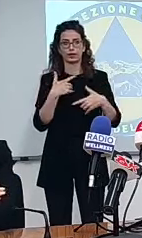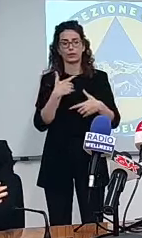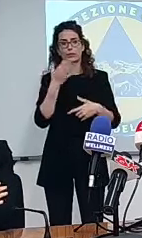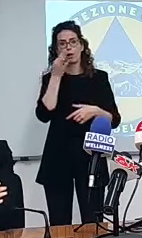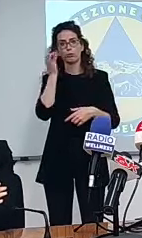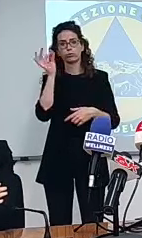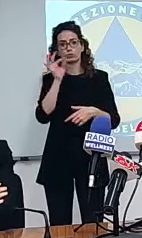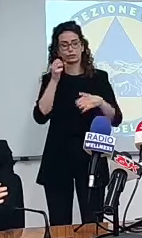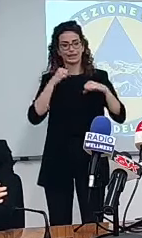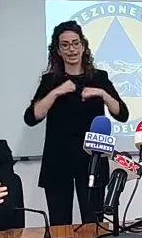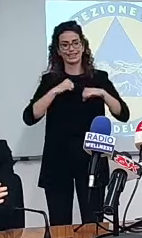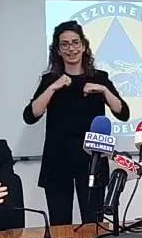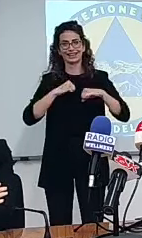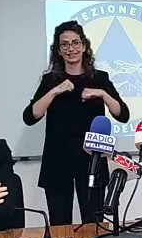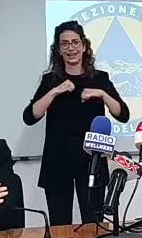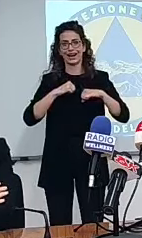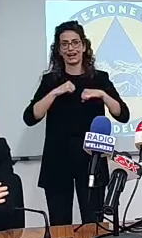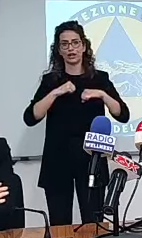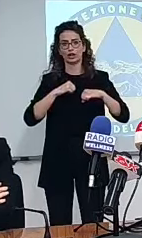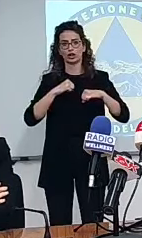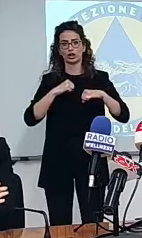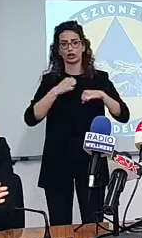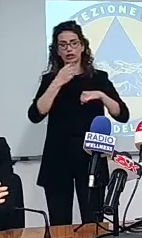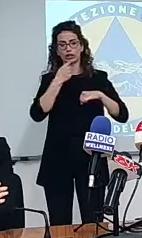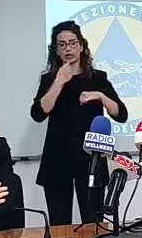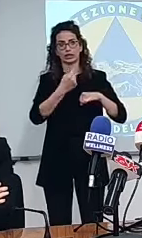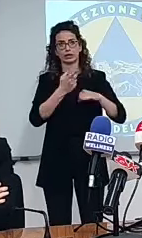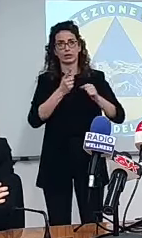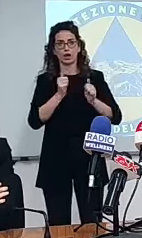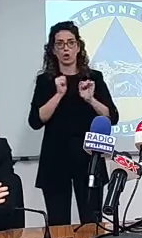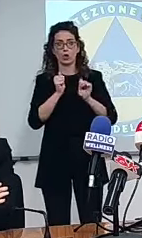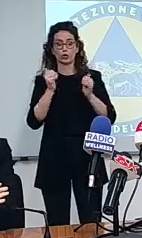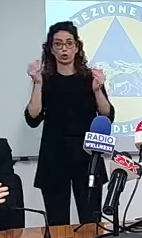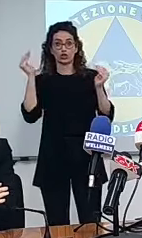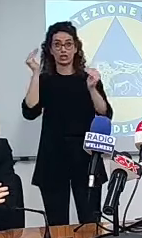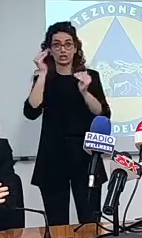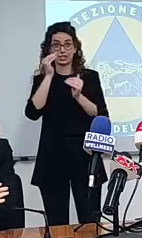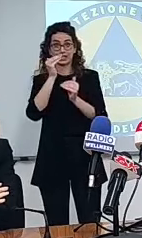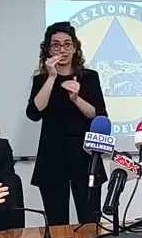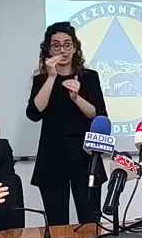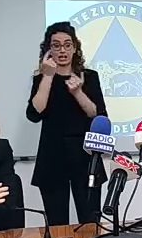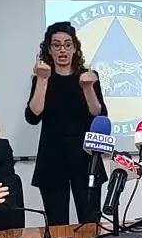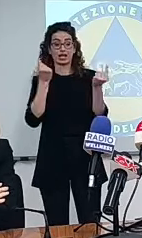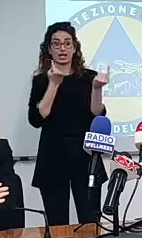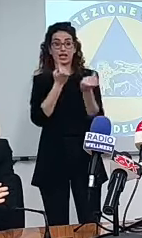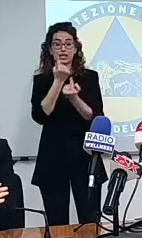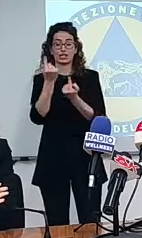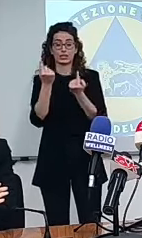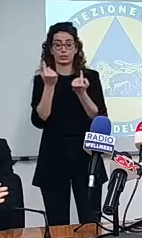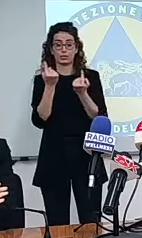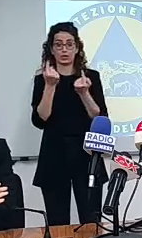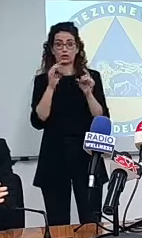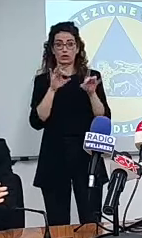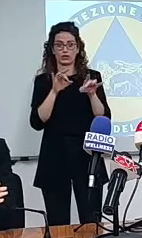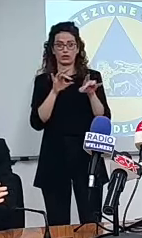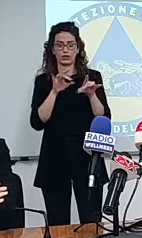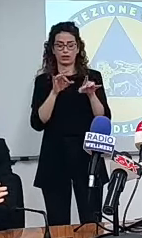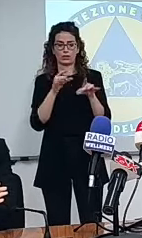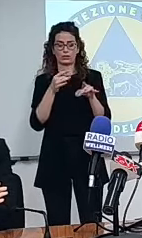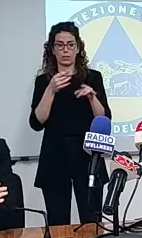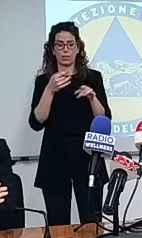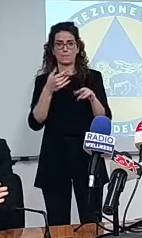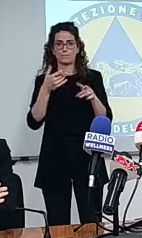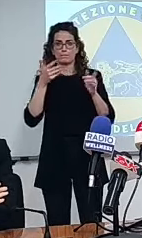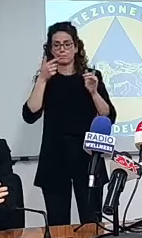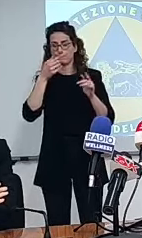vista sanitario che dalle 11 di sera lo scenario per il virus diventa pericolosissimo. Questo ho posto